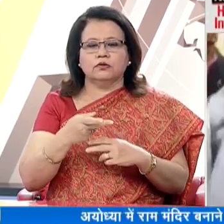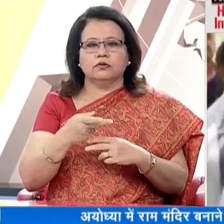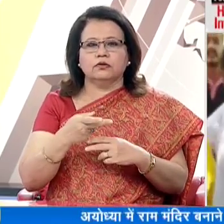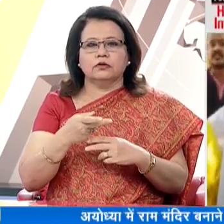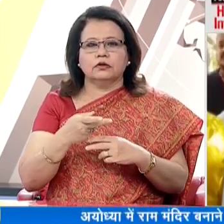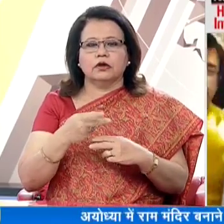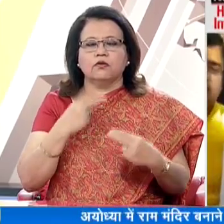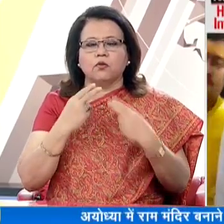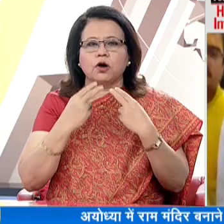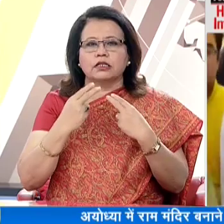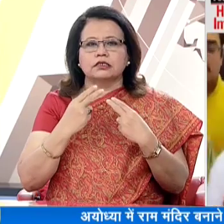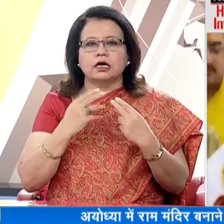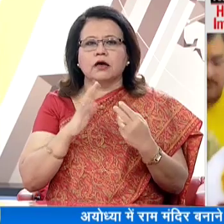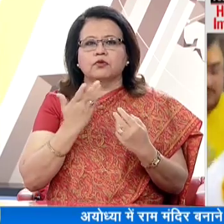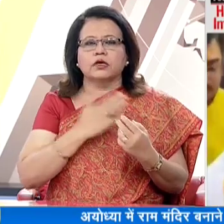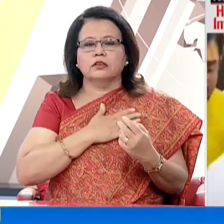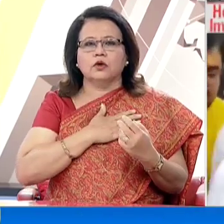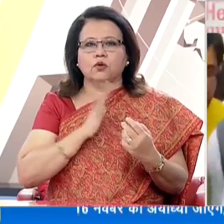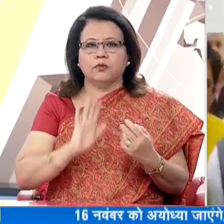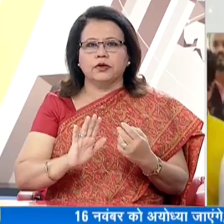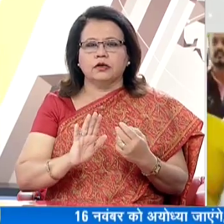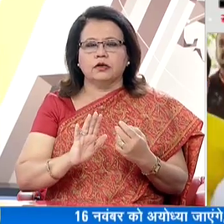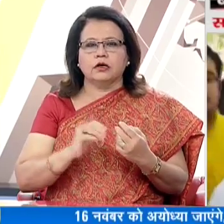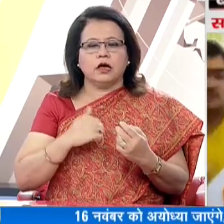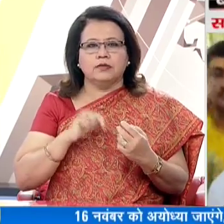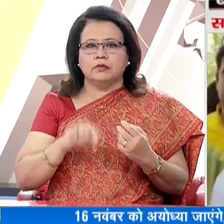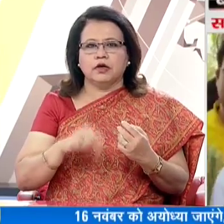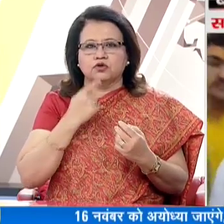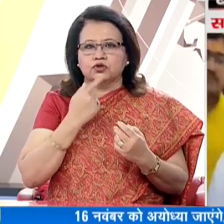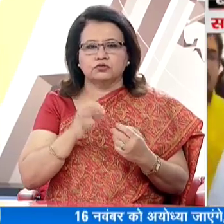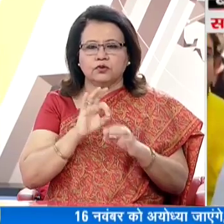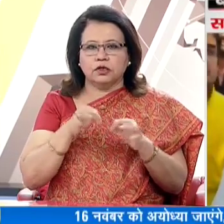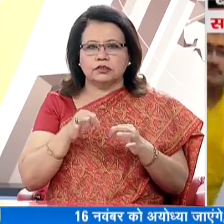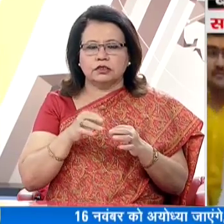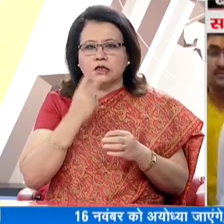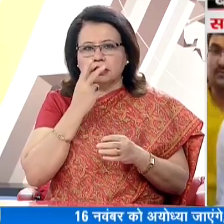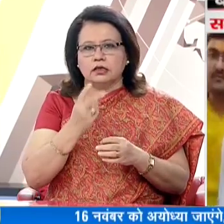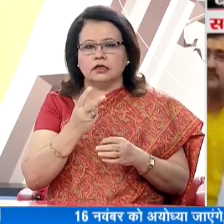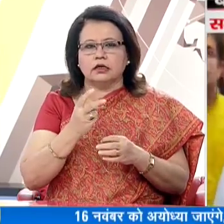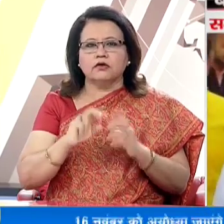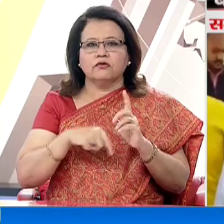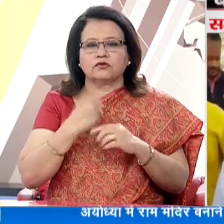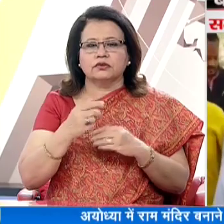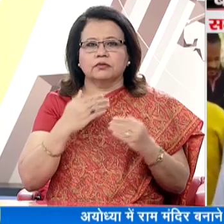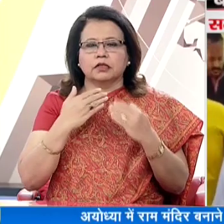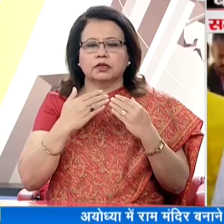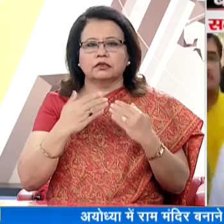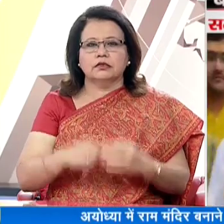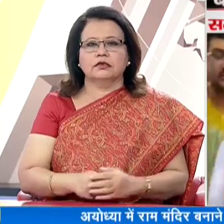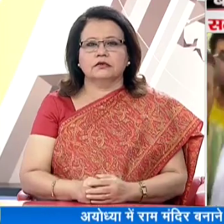वार्ता से आपको कितनी उम्मीद है? देखिए अभी मैं कुछ कह नहीं सकता हूँ, देखिए अगर उम्मीद लग रही है हमारा जी कहीं ना कहीं है तभी